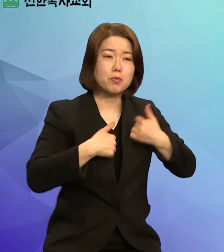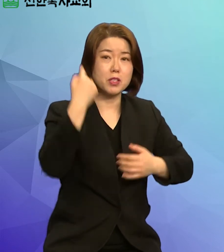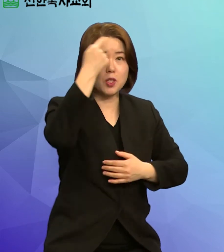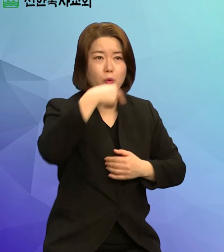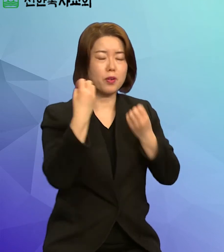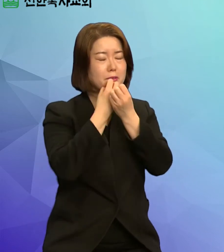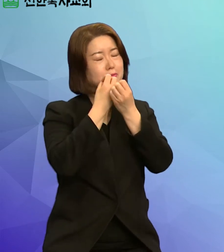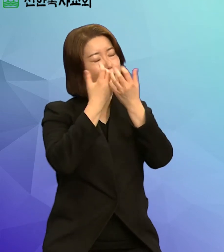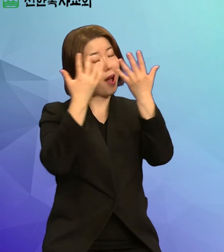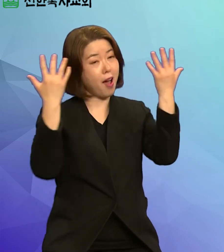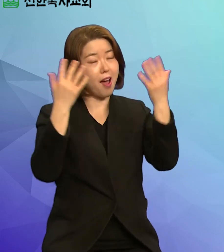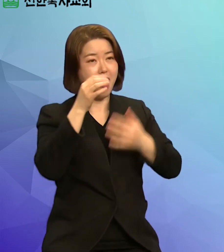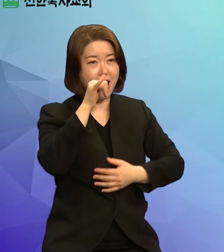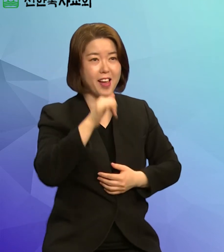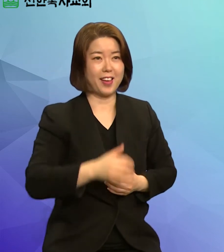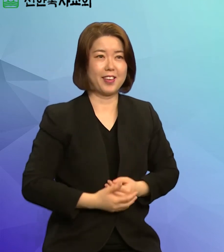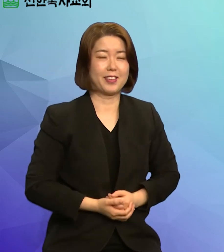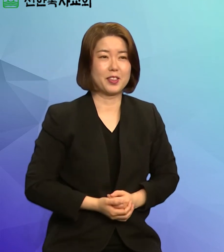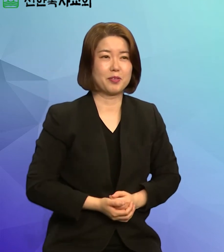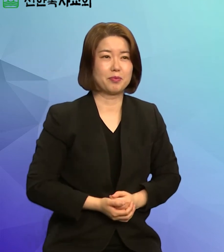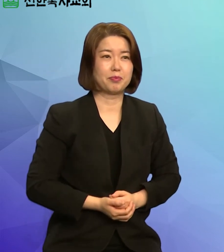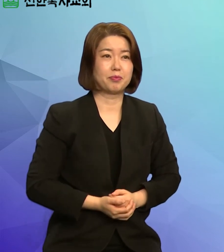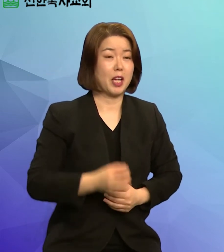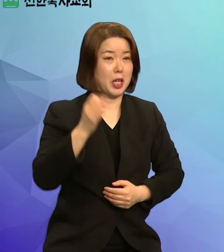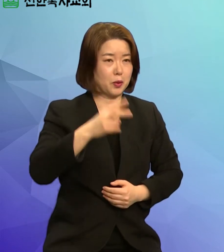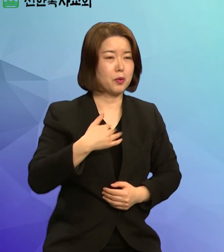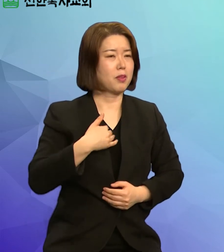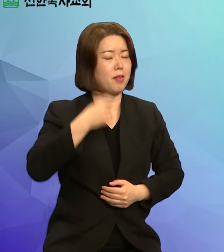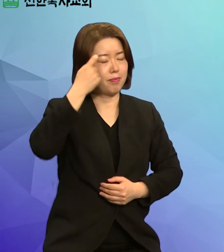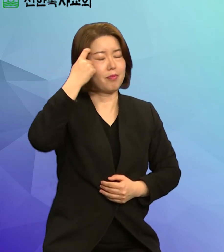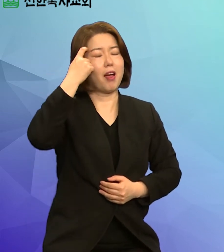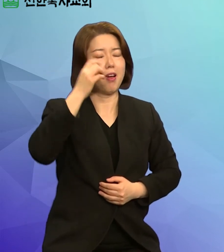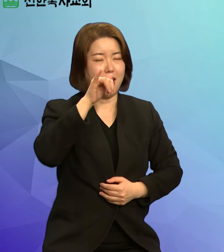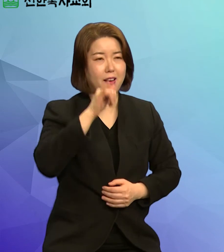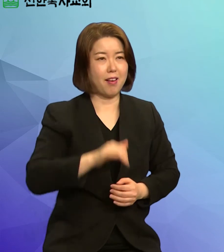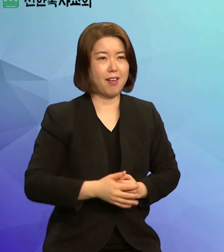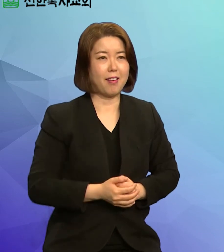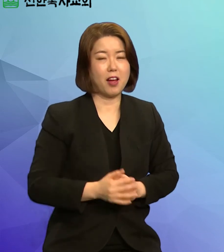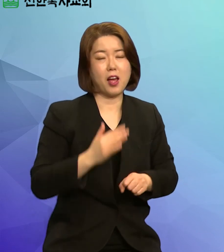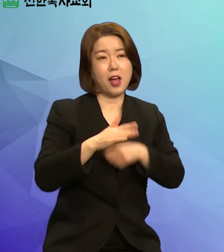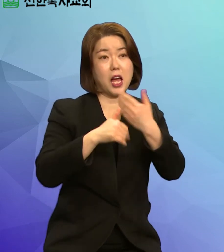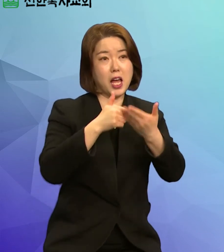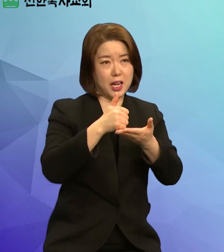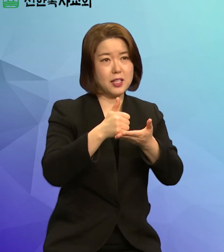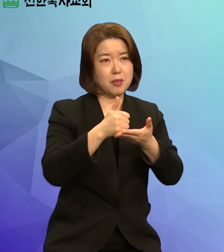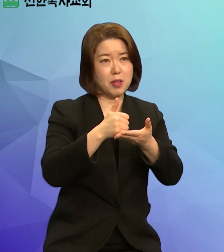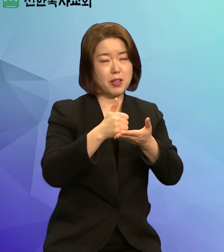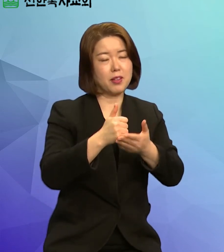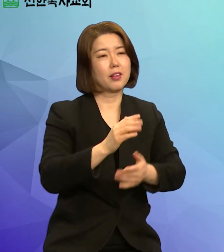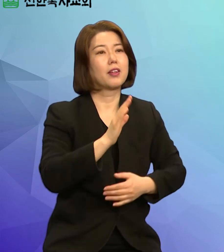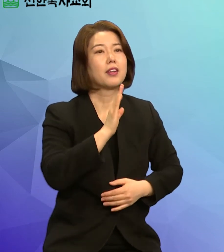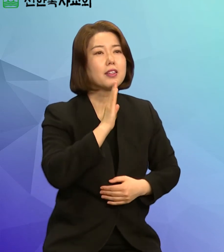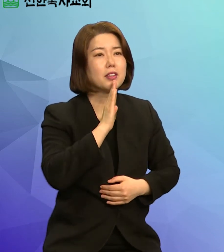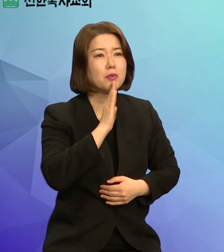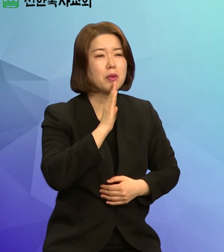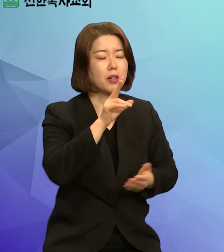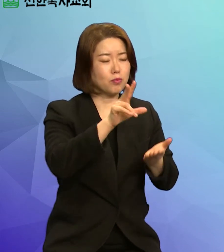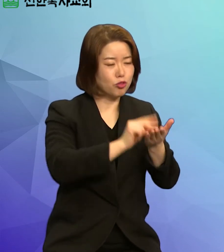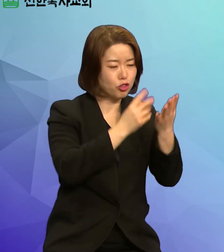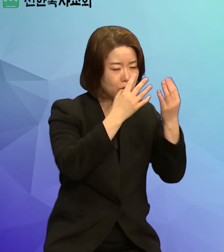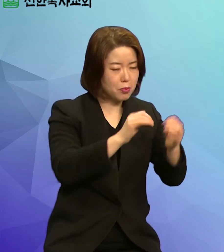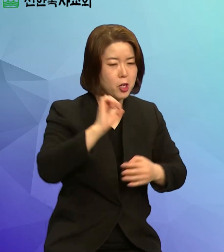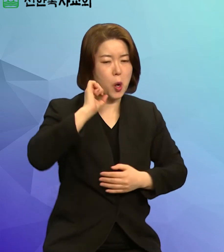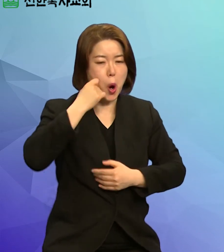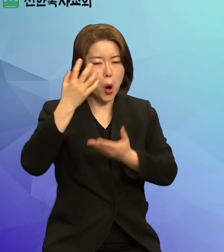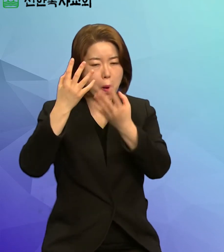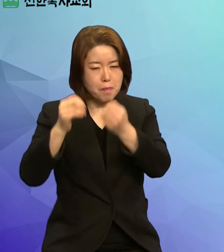그렇게 밝으셨어요. 그러면서 깨달았습니다. 하나님께서 정말 문제가 많고